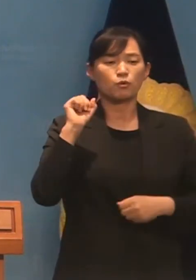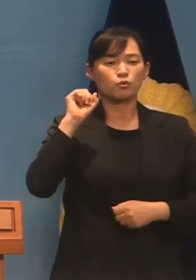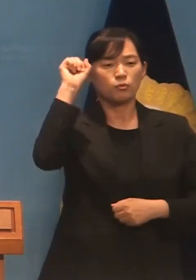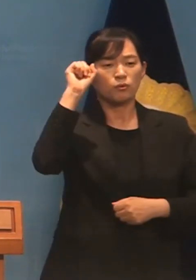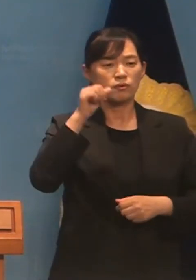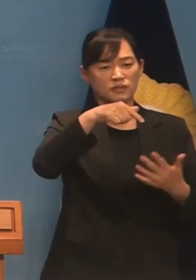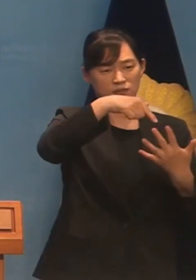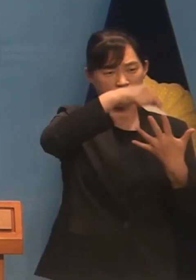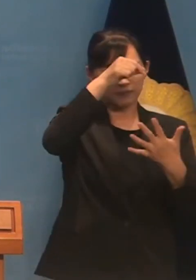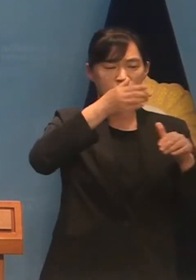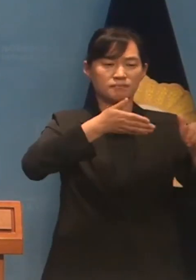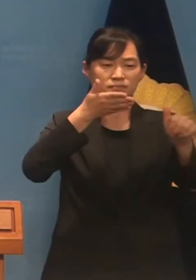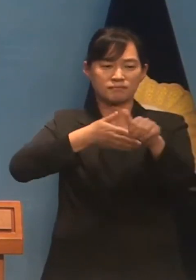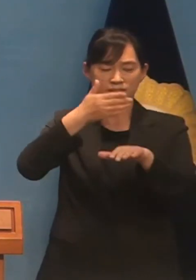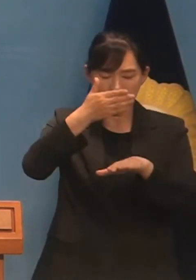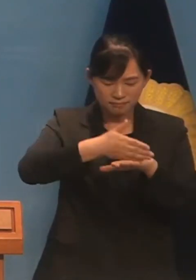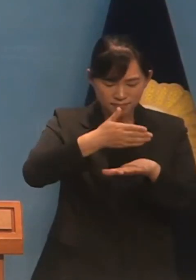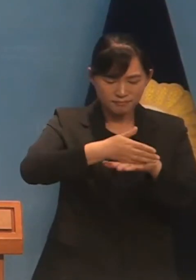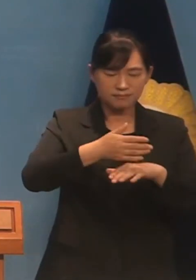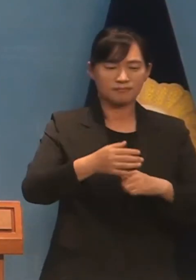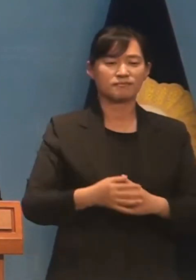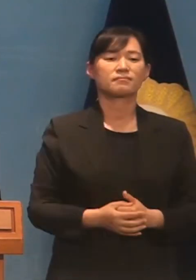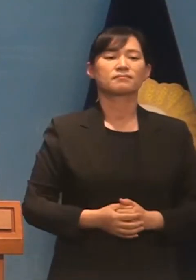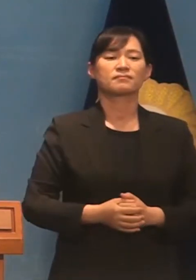후보를 선택합시다. 감사합니다.